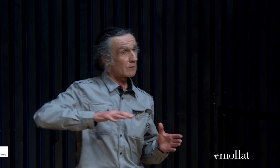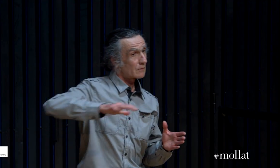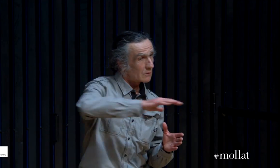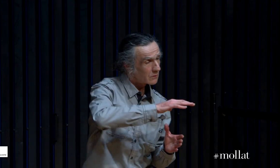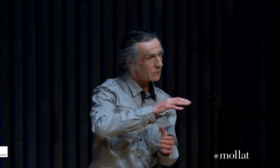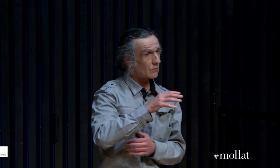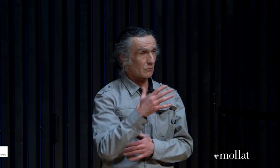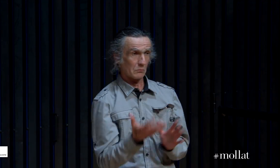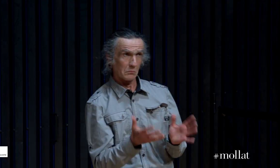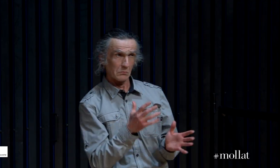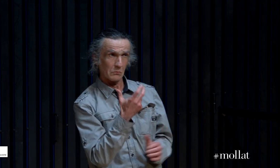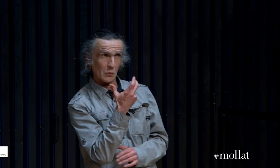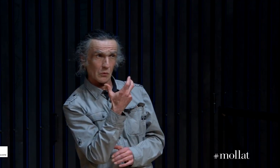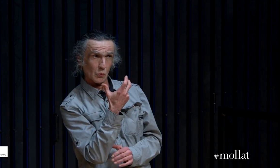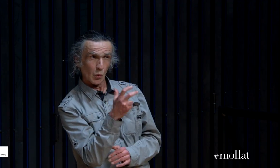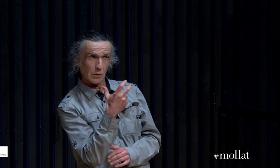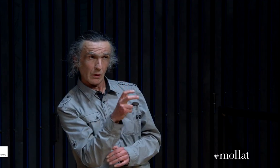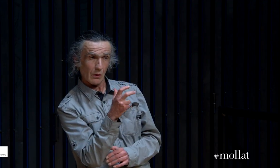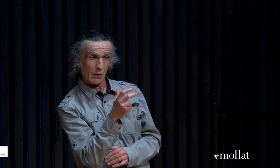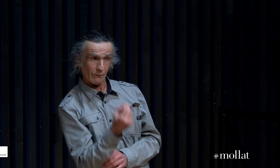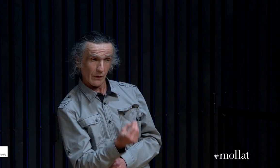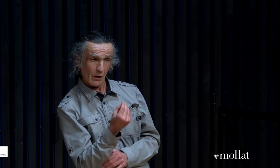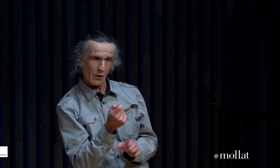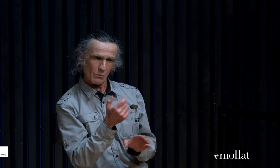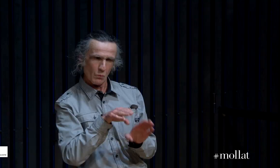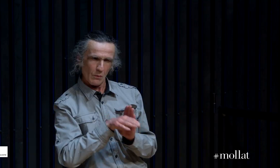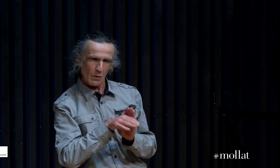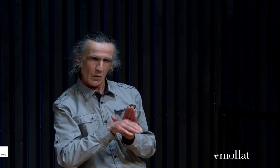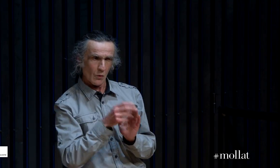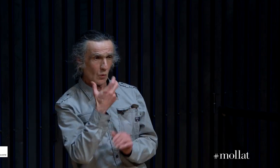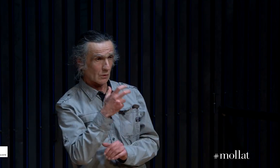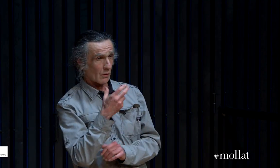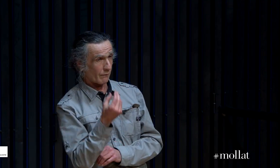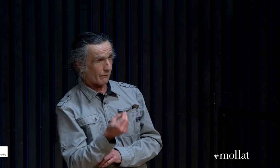donné une information assez récente. Il doit y avoir